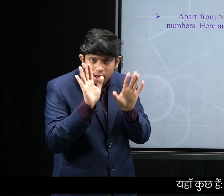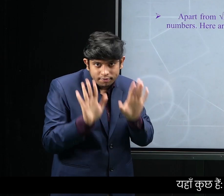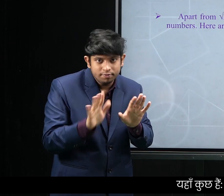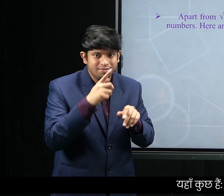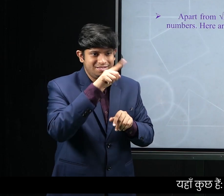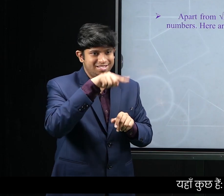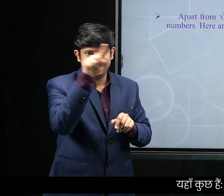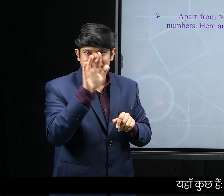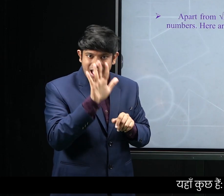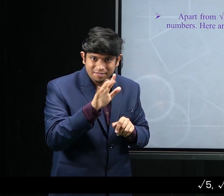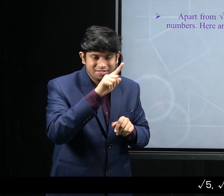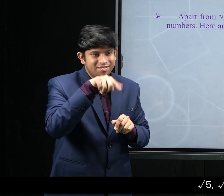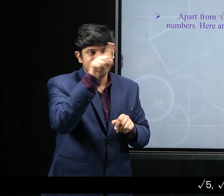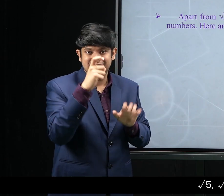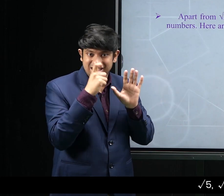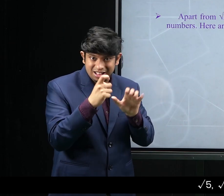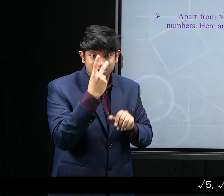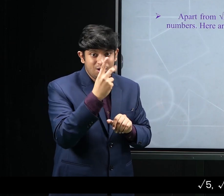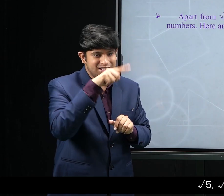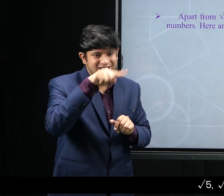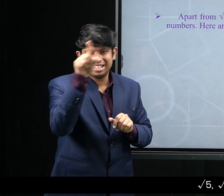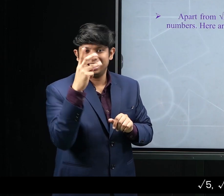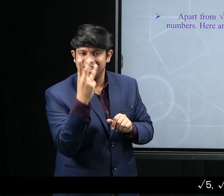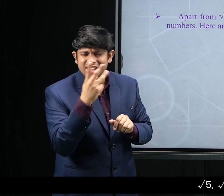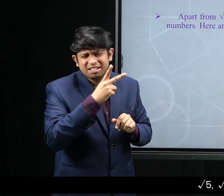यहाँ कुछ हैं: क्यूब 5, क्यूब 7, 2 क्यूब 3।